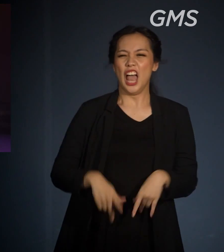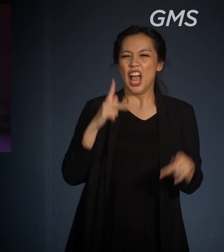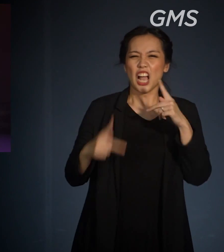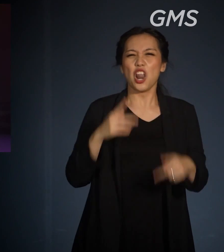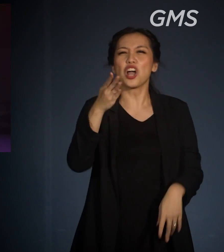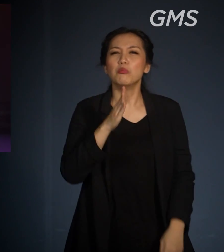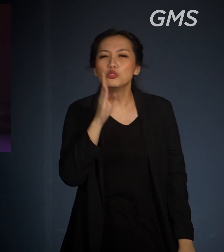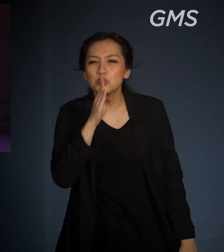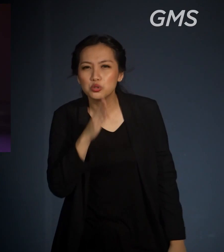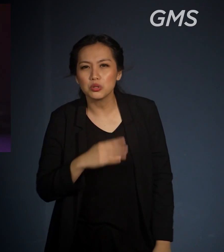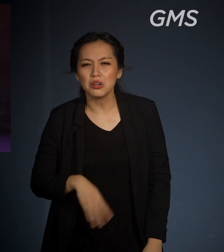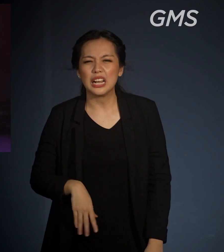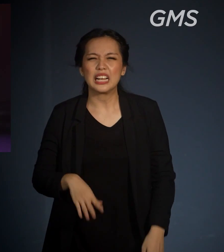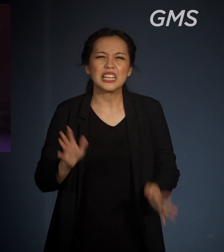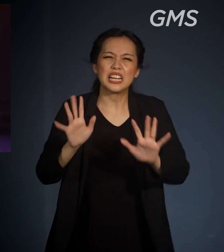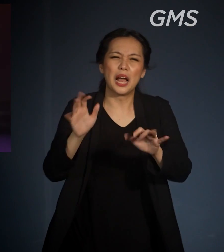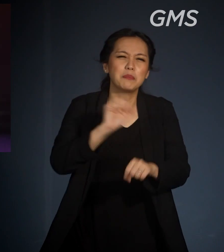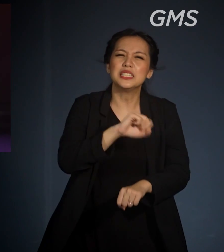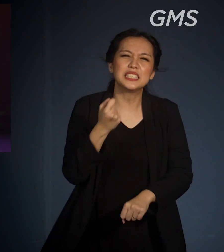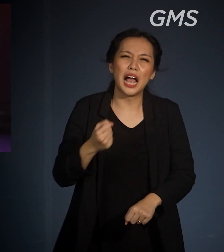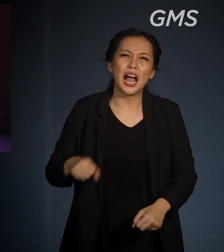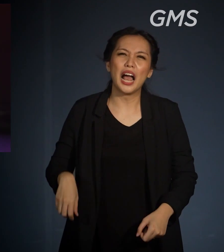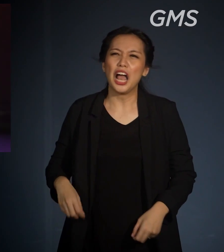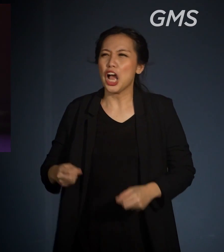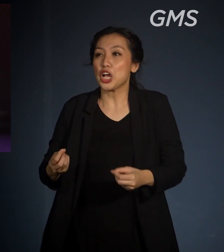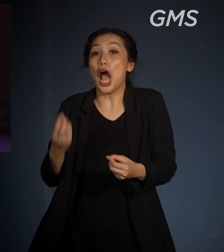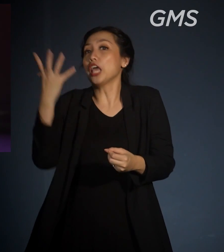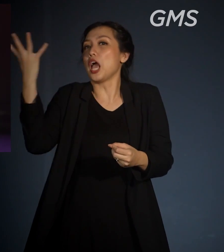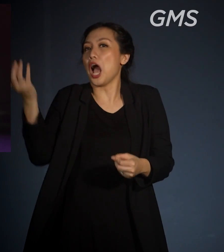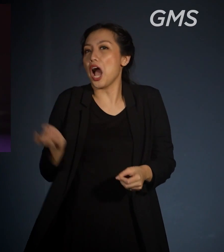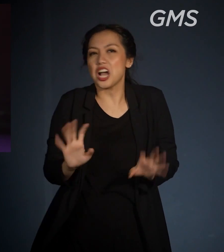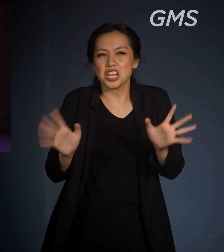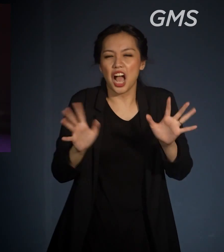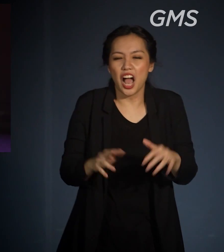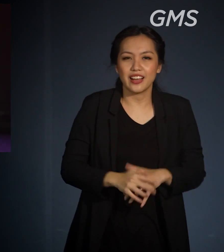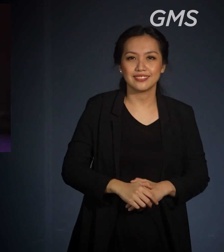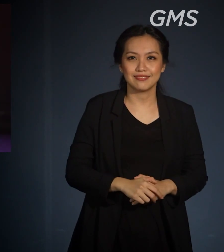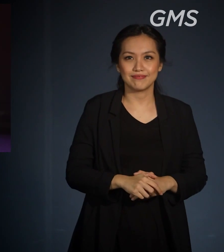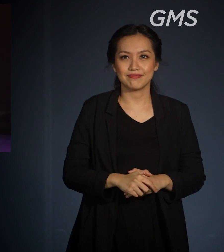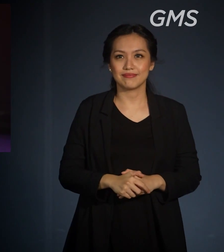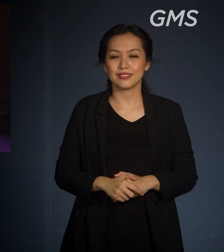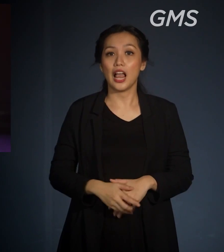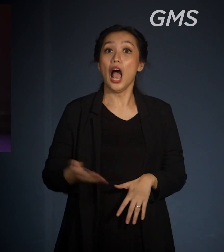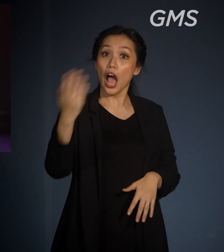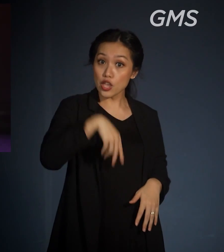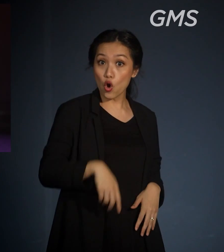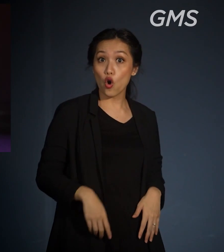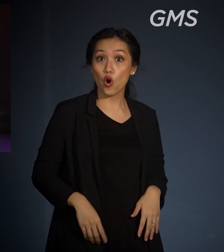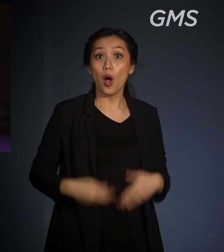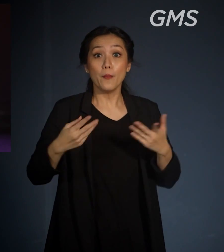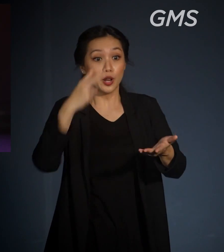jujur, kita ini nggak bakal bisa kaya. Anda buktikan bahwa Anda jujur